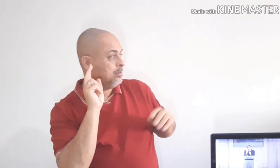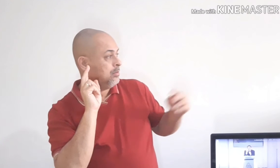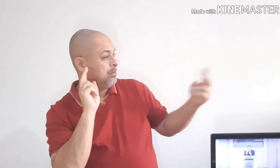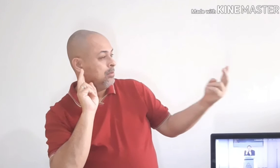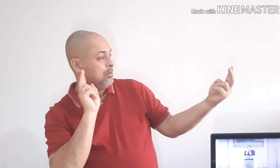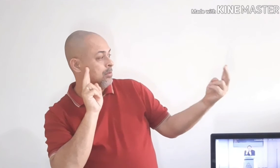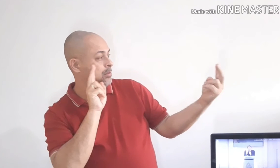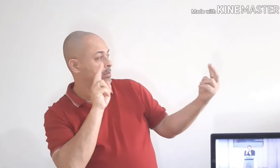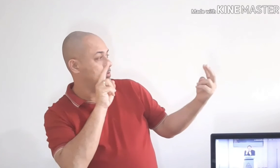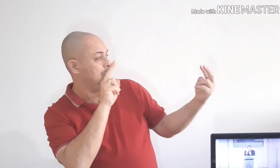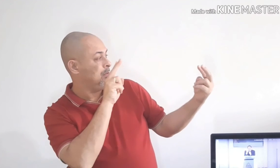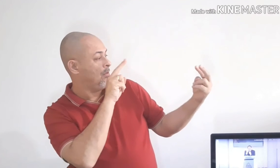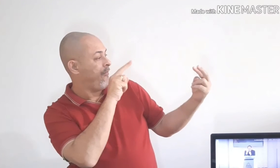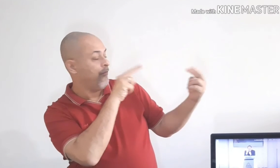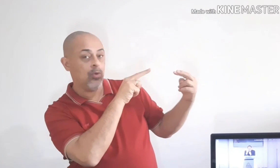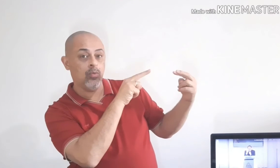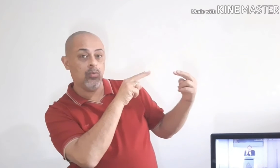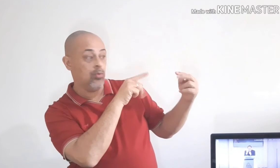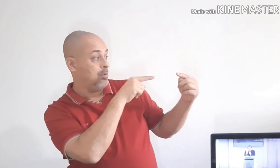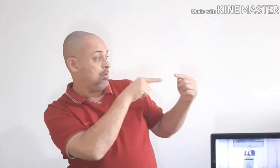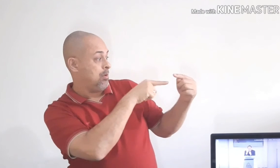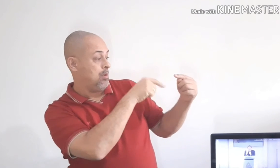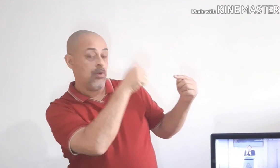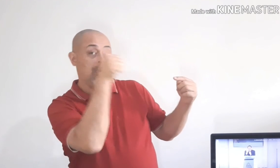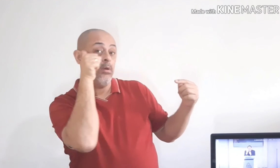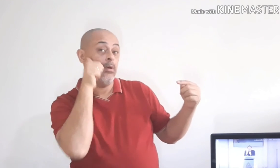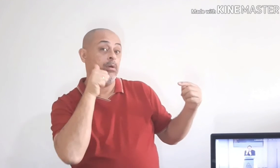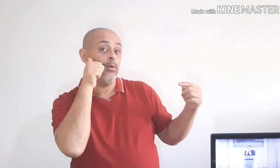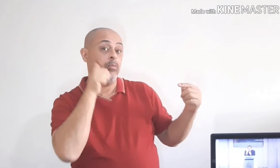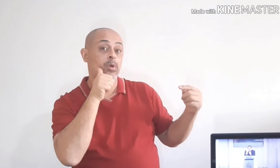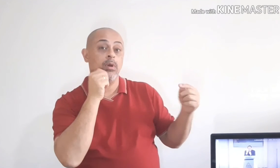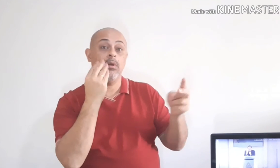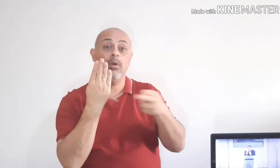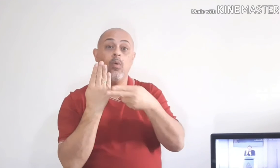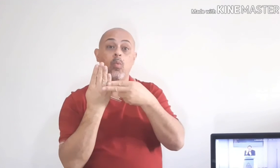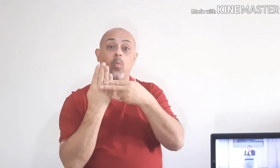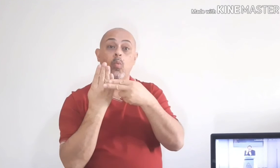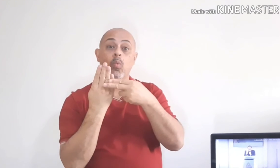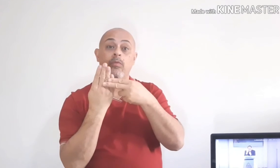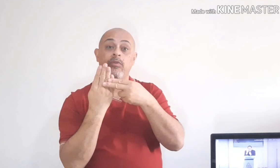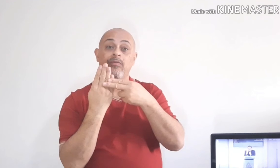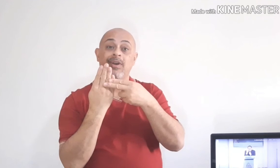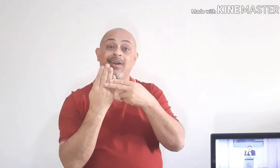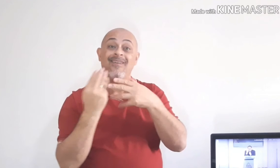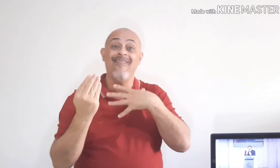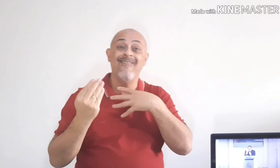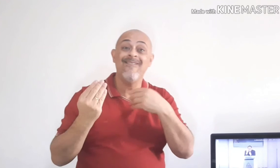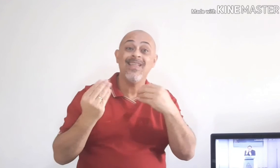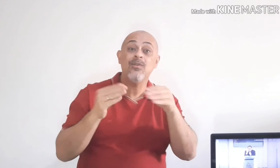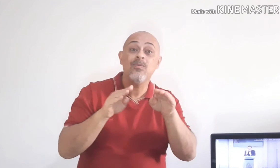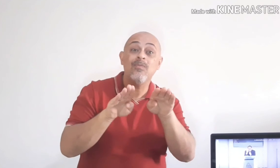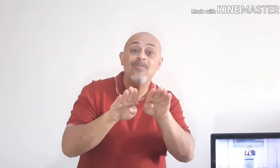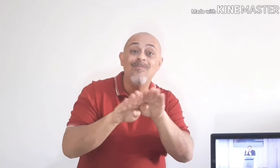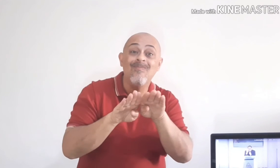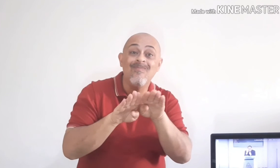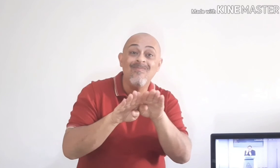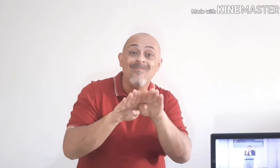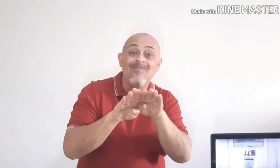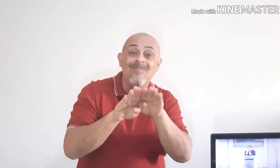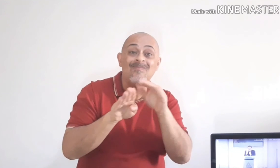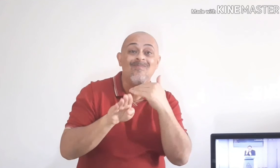Jesus olha para os olhos dessa viúva órfã. Jesus olha para a dor que existe no